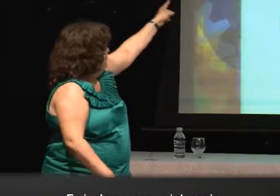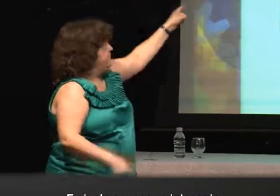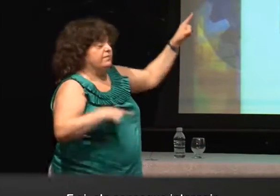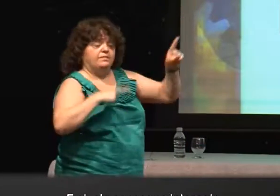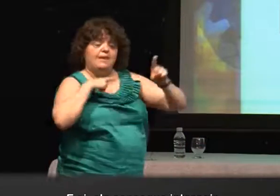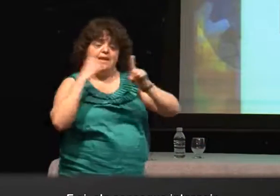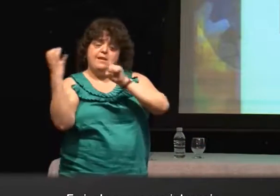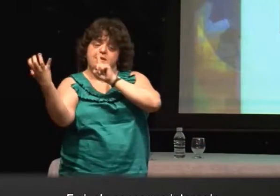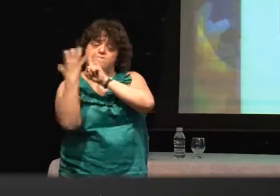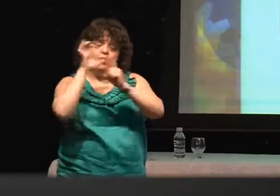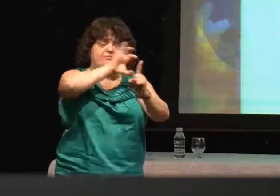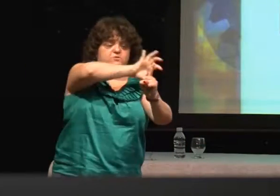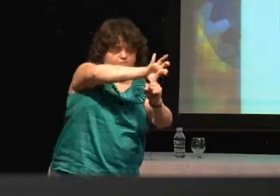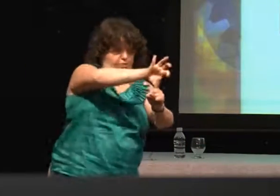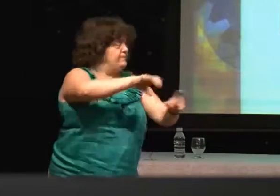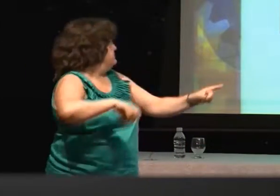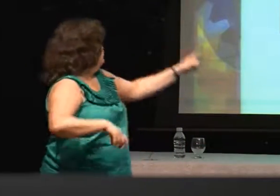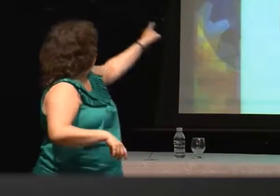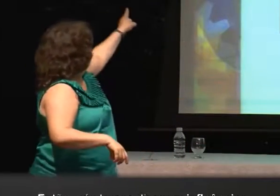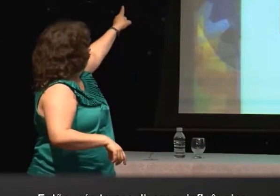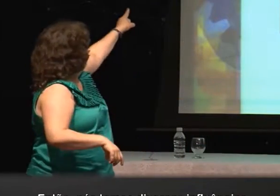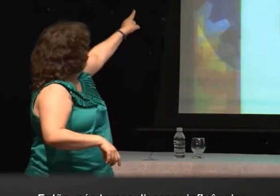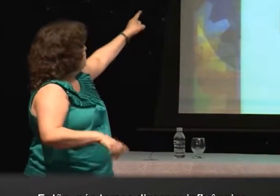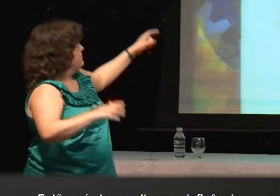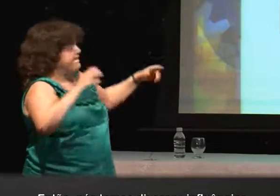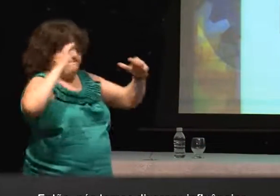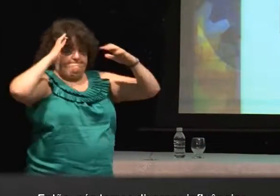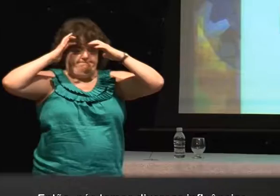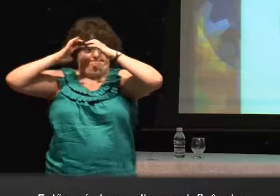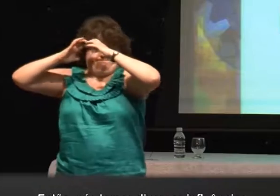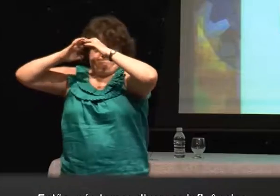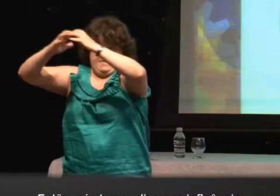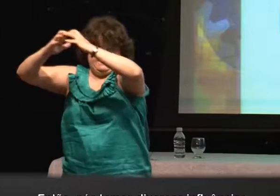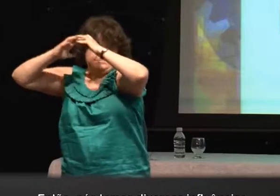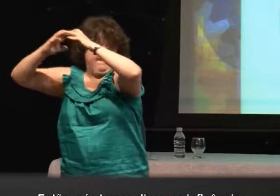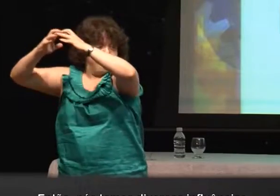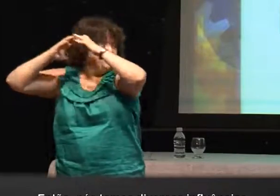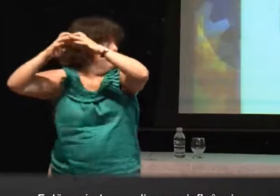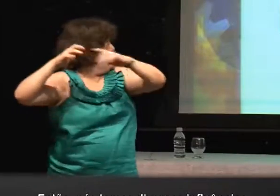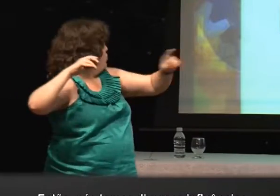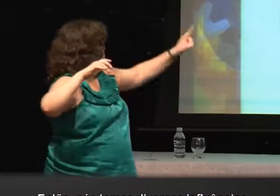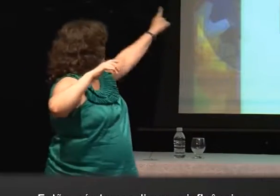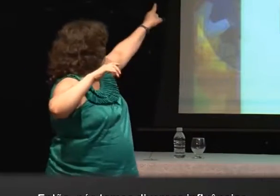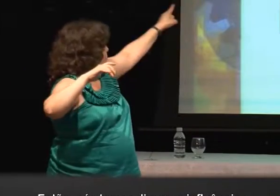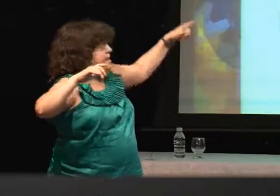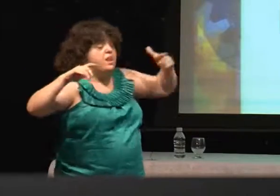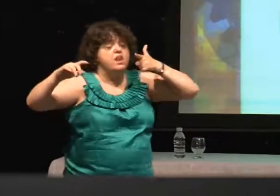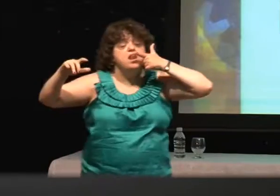consegue interagir. E então nós temos diversas influências, né?